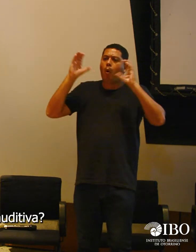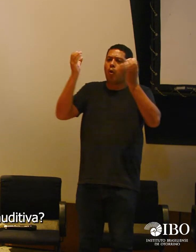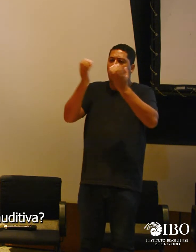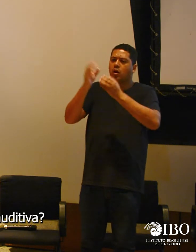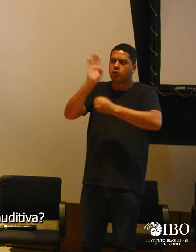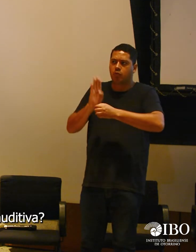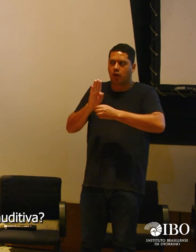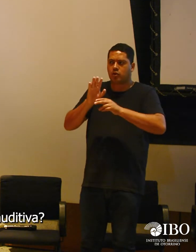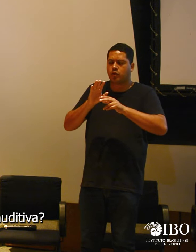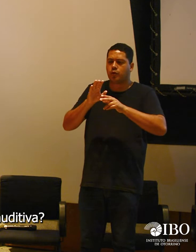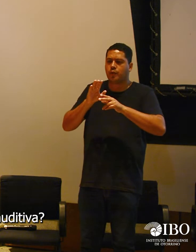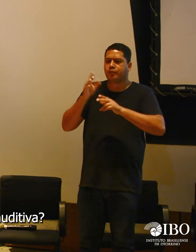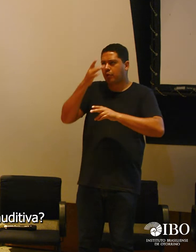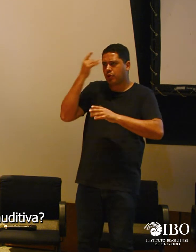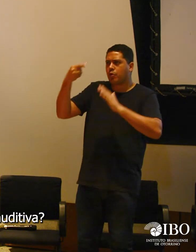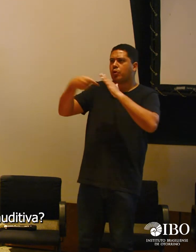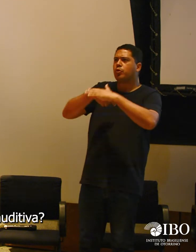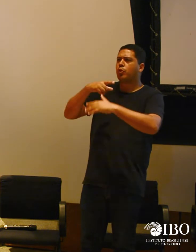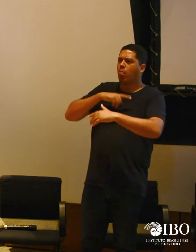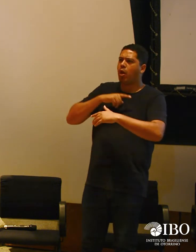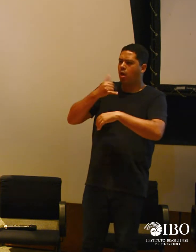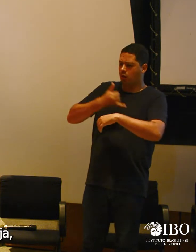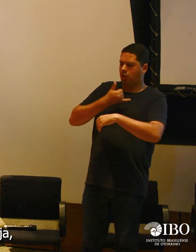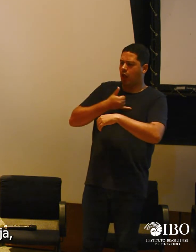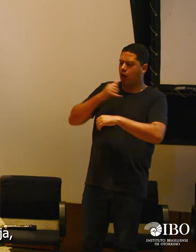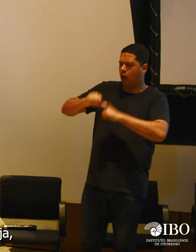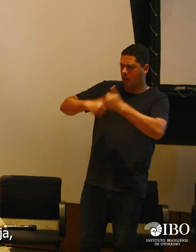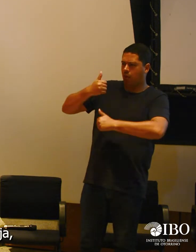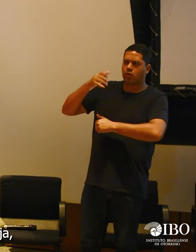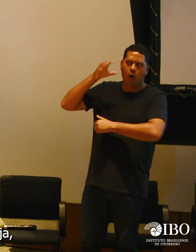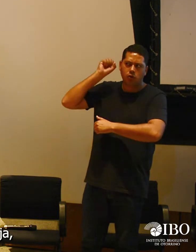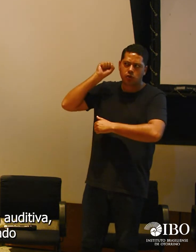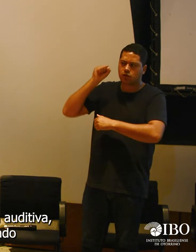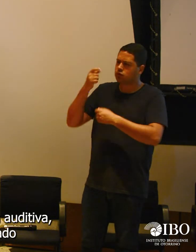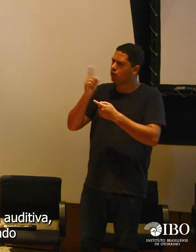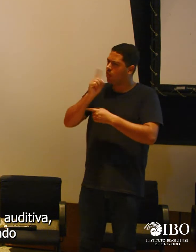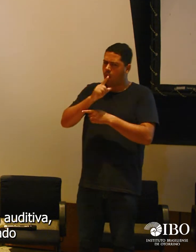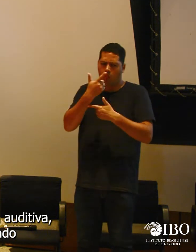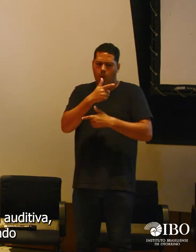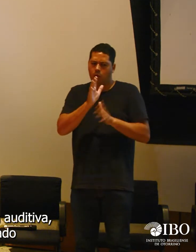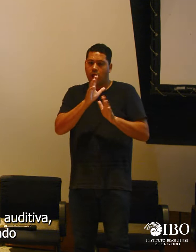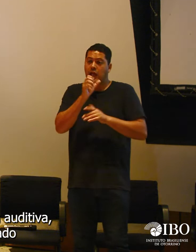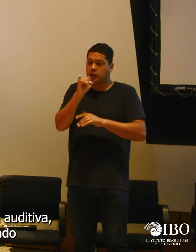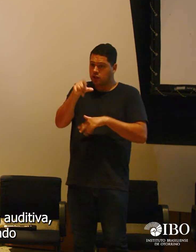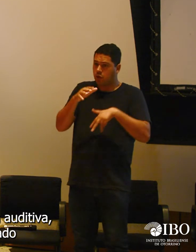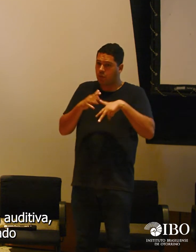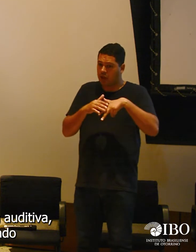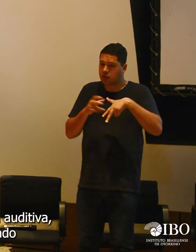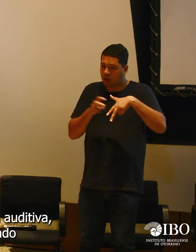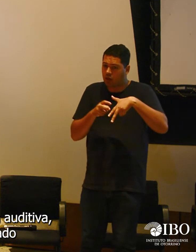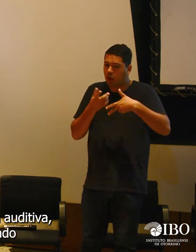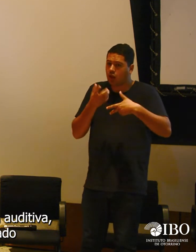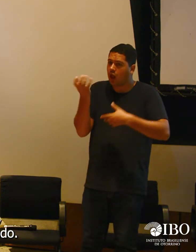idade para reabilitação auditiva? Não, não tem idade. Se o paciente ele deseja, se o paciente ele tem a perda auditiva,